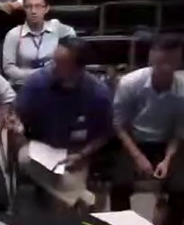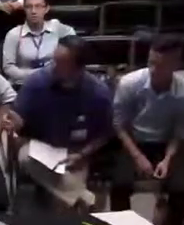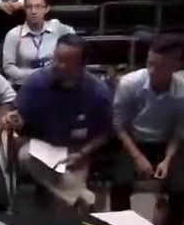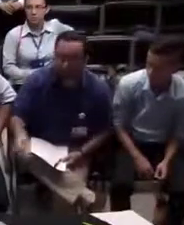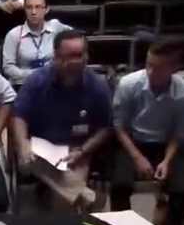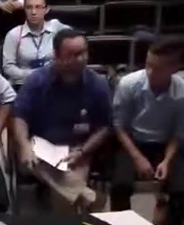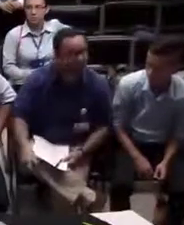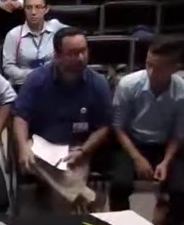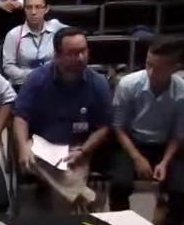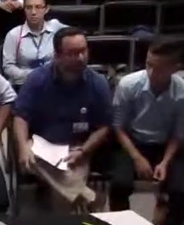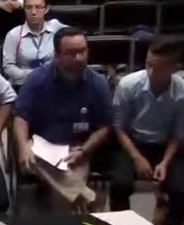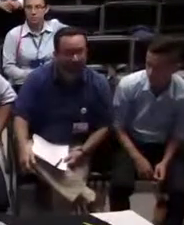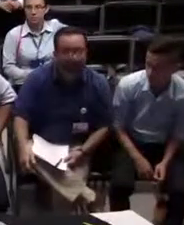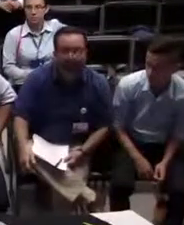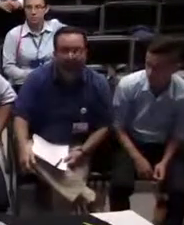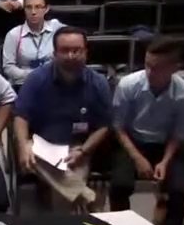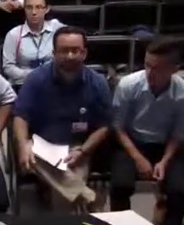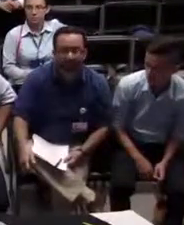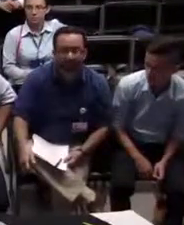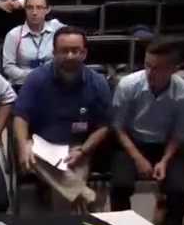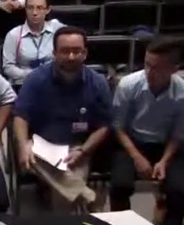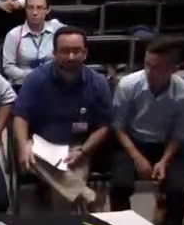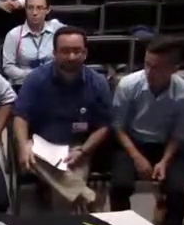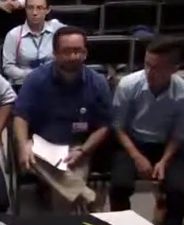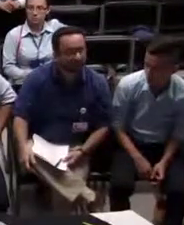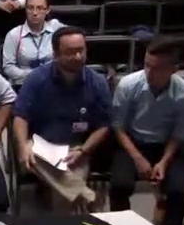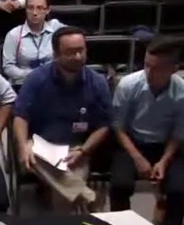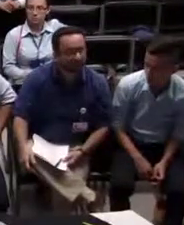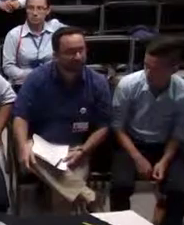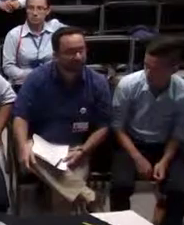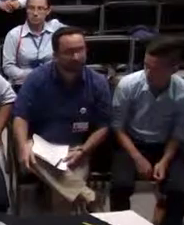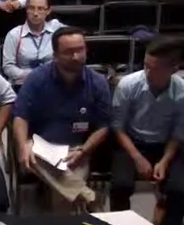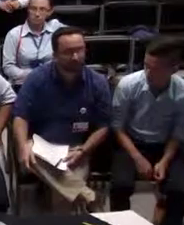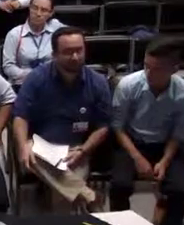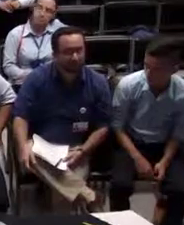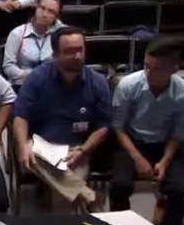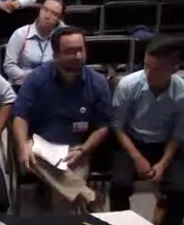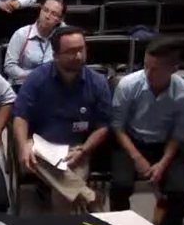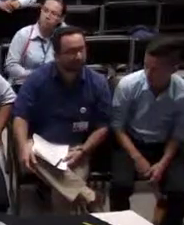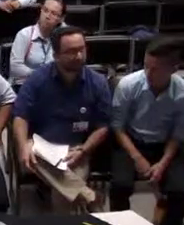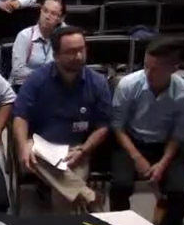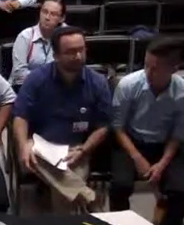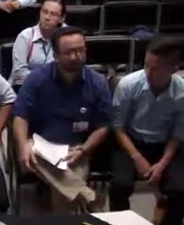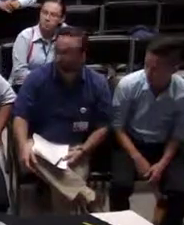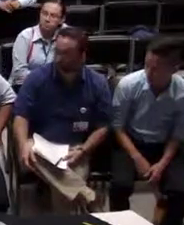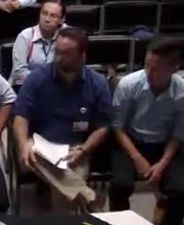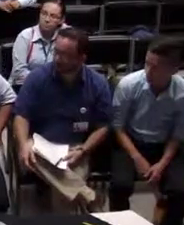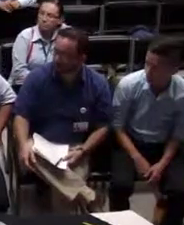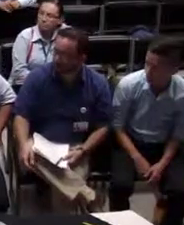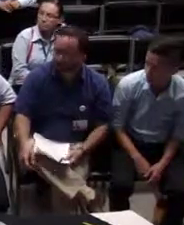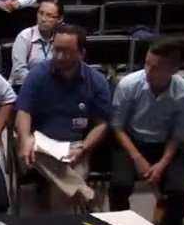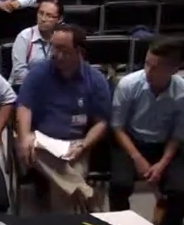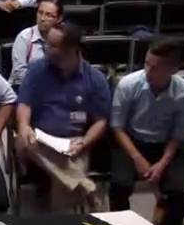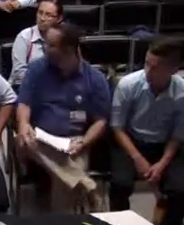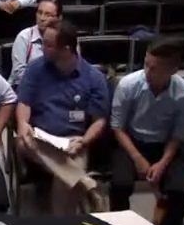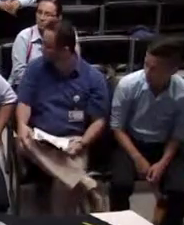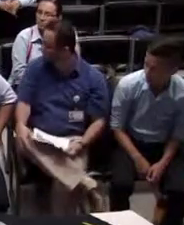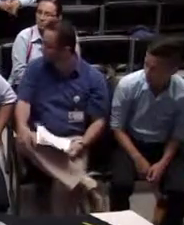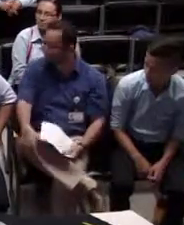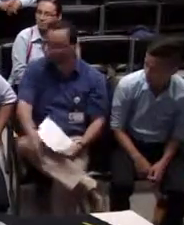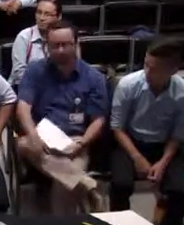Hay una pregunta más, buenas tardes. Haciendo como a un lado los temas que han comentado, a mí me parece pues muy interesante